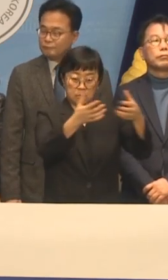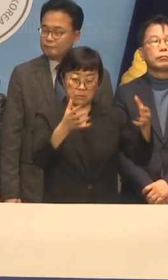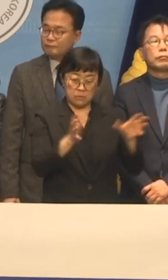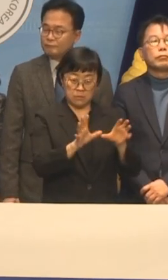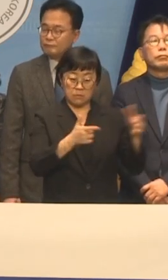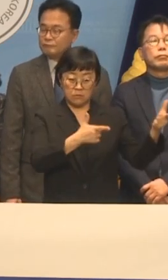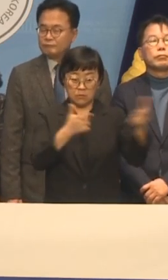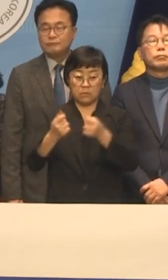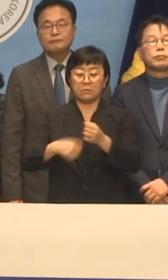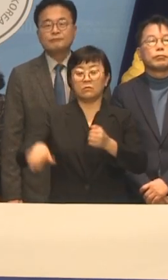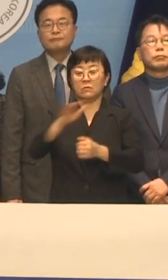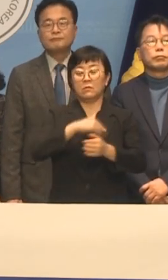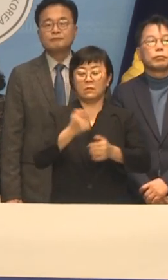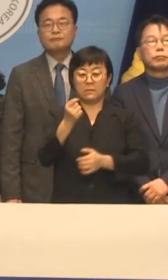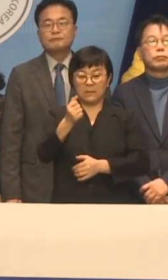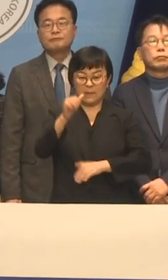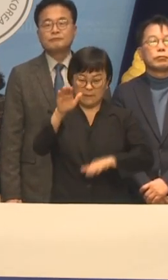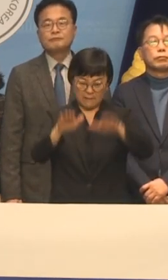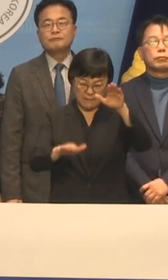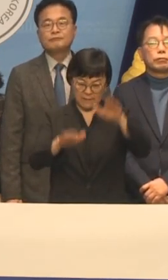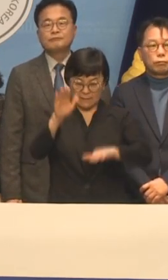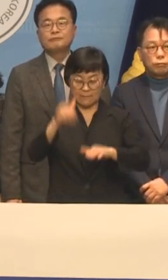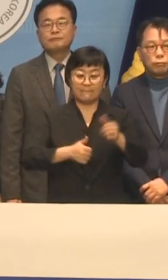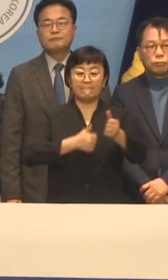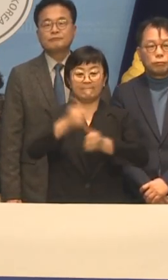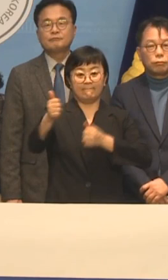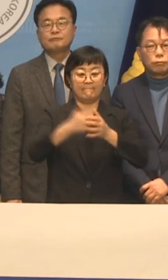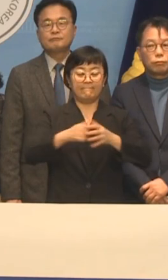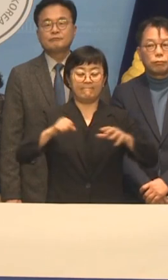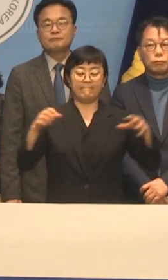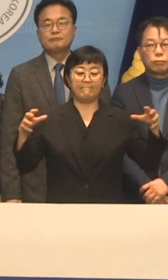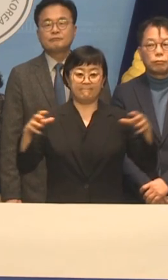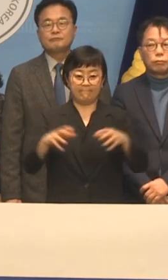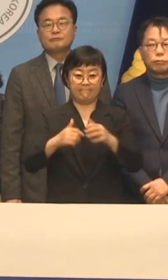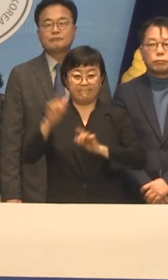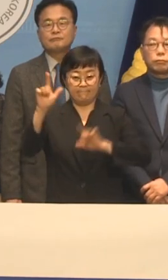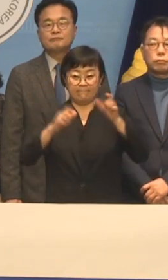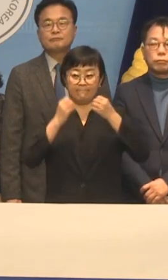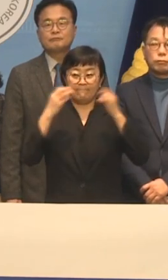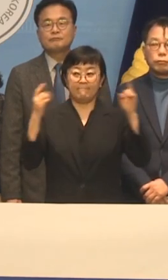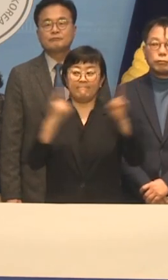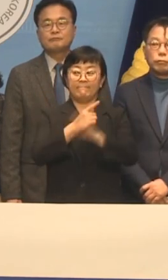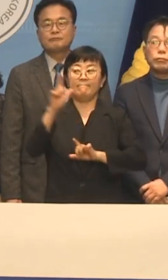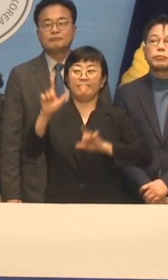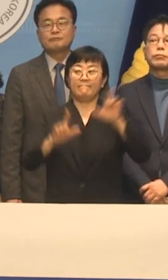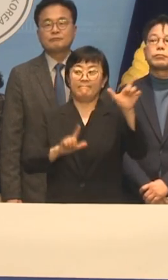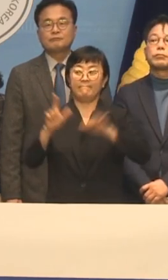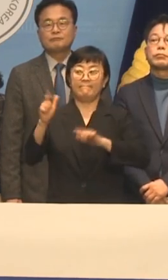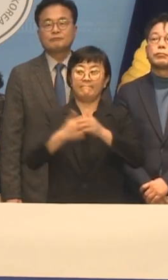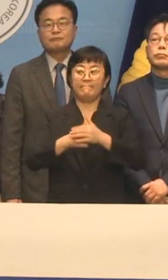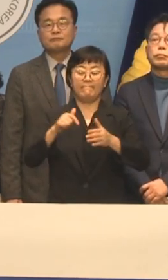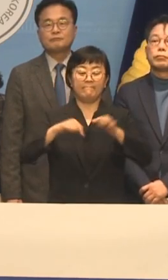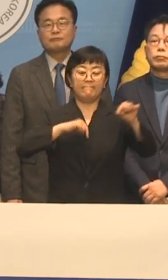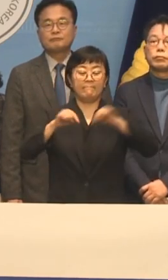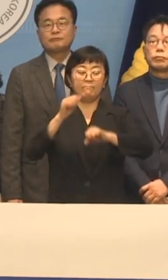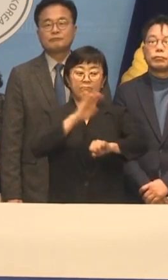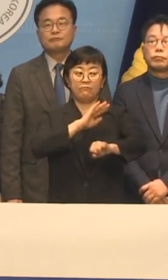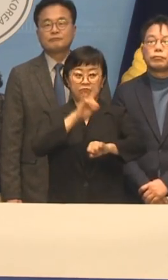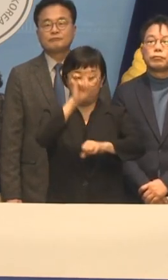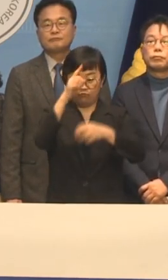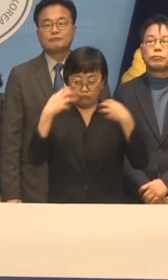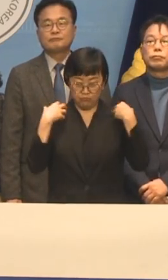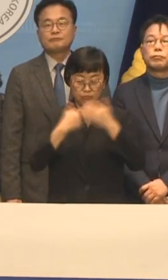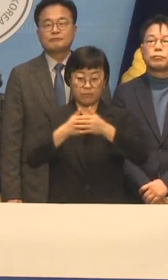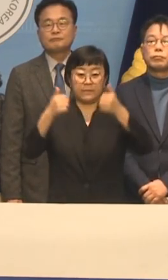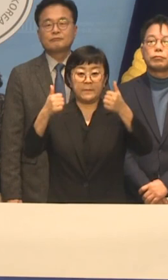모두가 우리 안의 작은 차이를 넘어서 단결된 모습과 혁신하는 자세로 정권 심판, 그리고